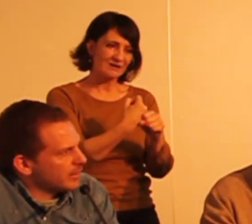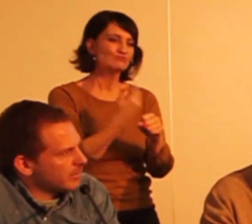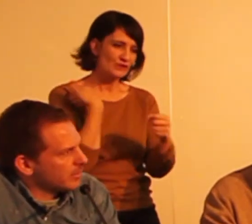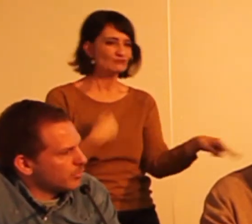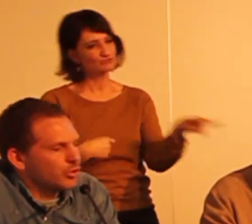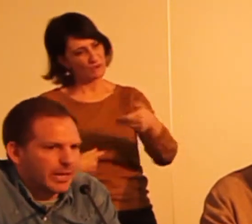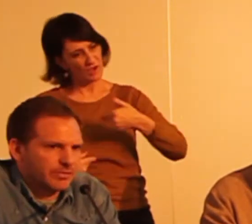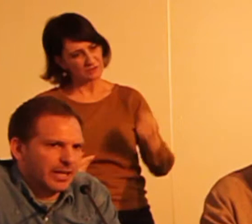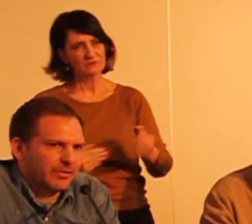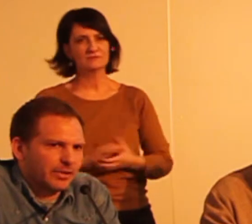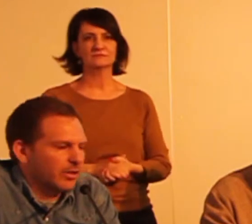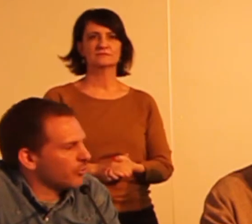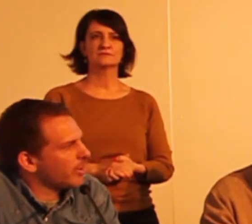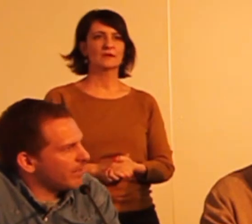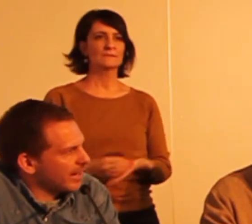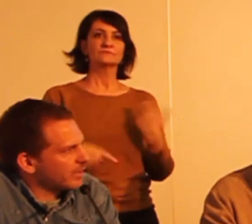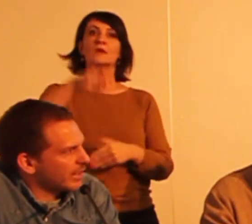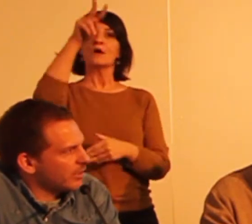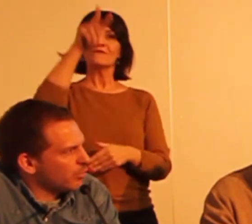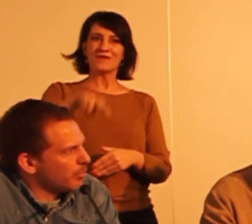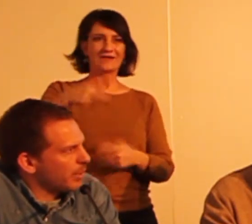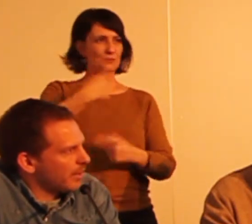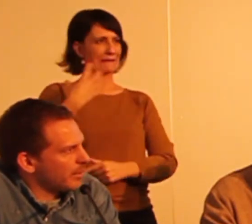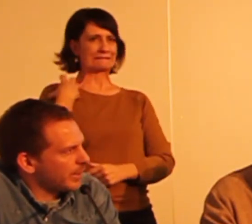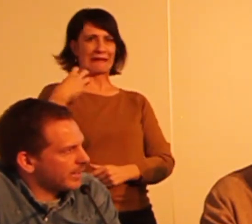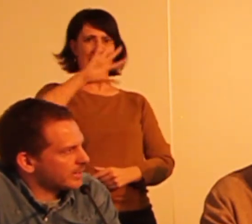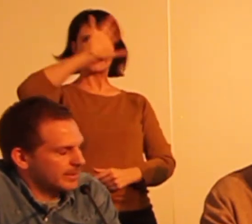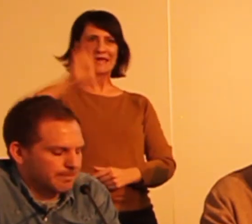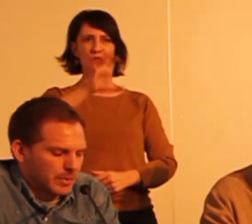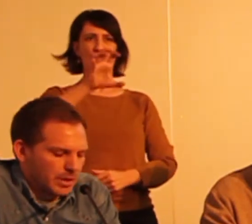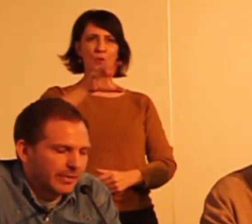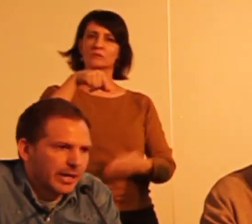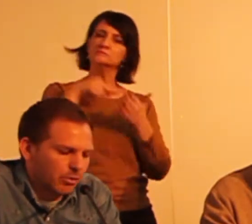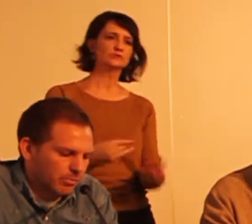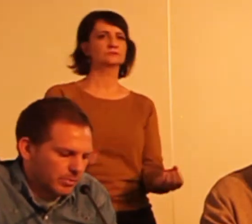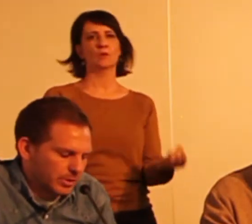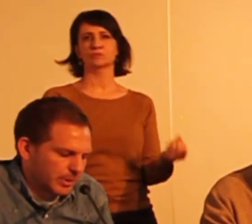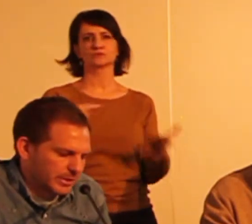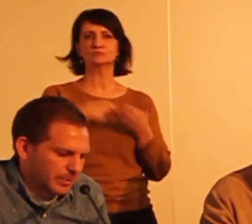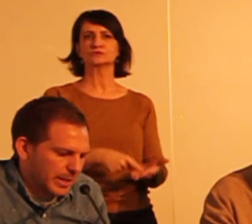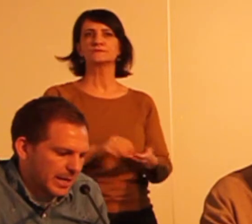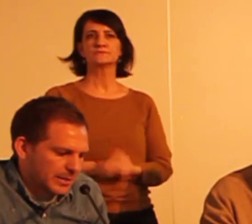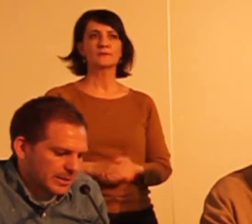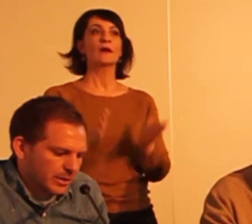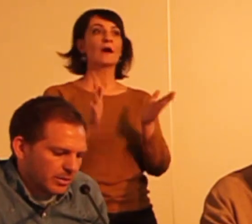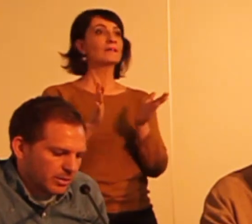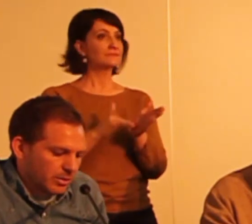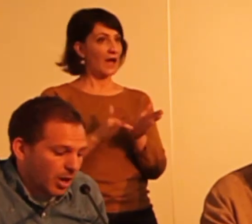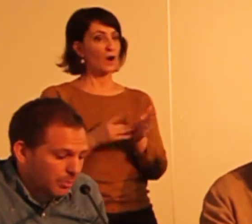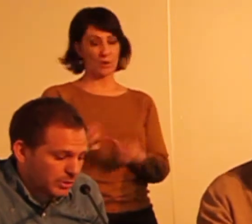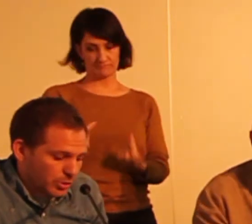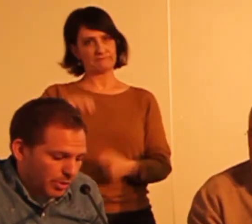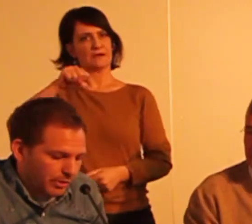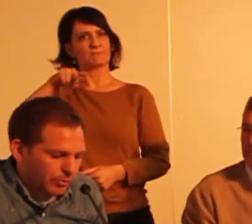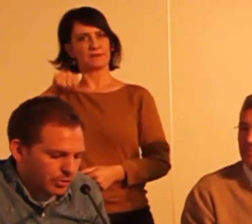Daar moeten wij als Vlaanderen, als welvarende regio, bepaalde beperkingen stellen. En daarom dat wij als SPA